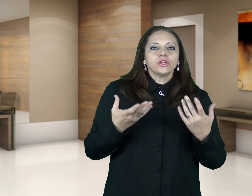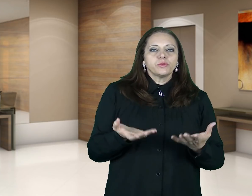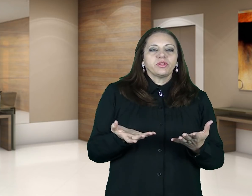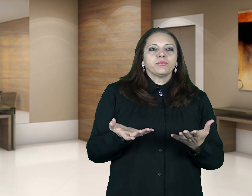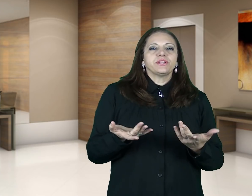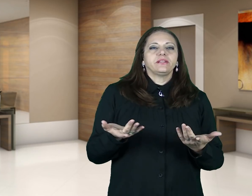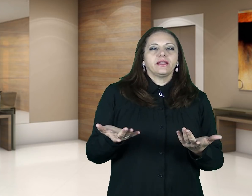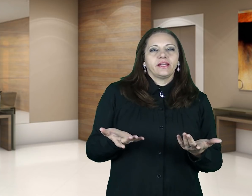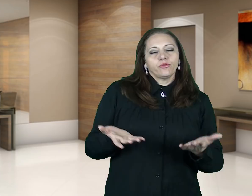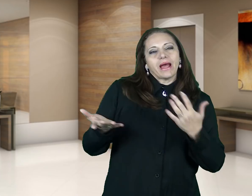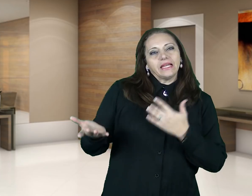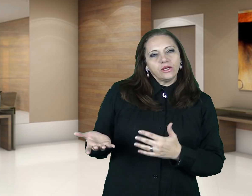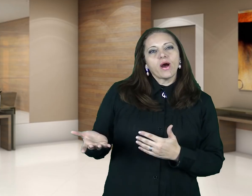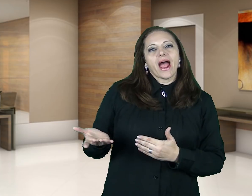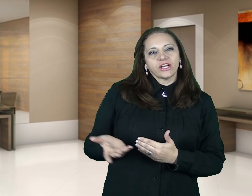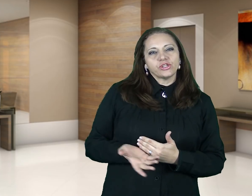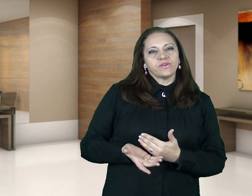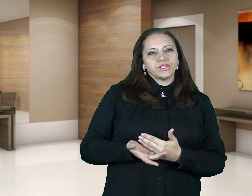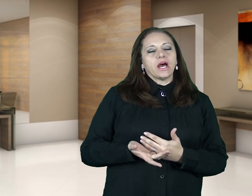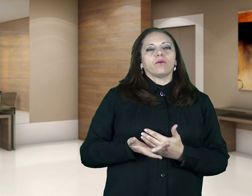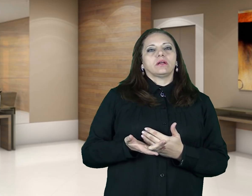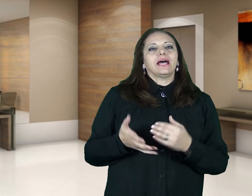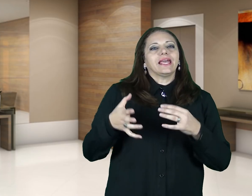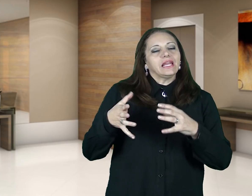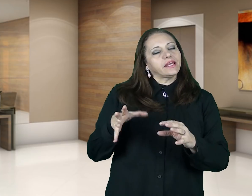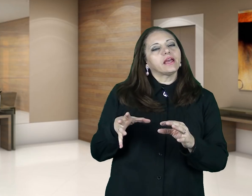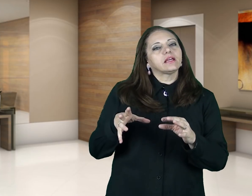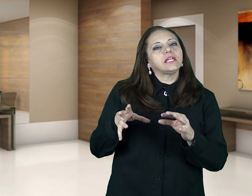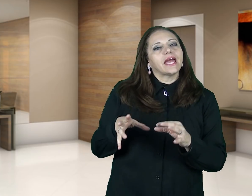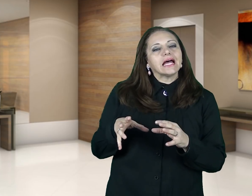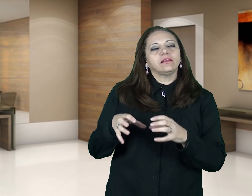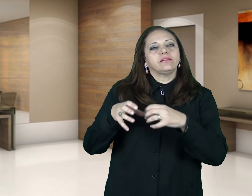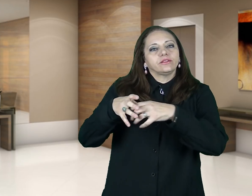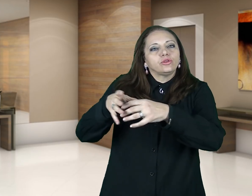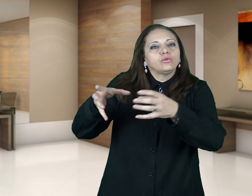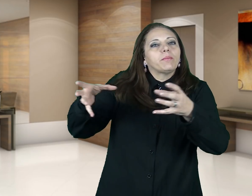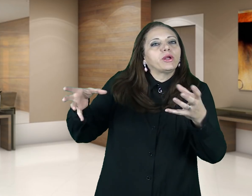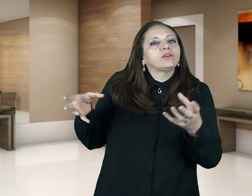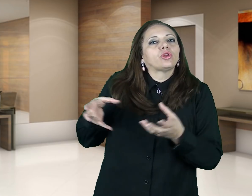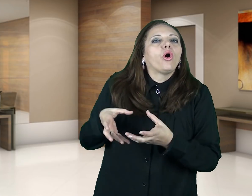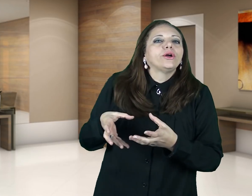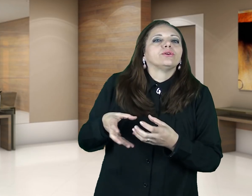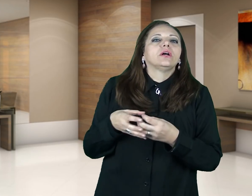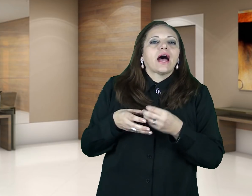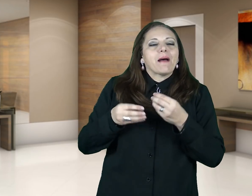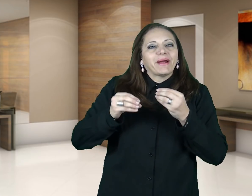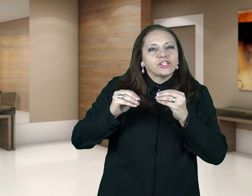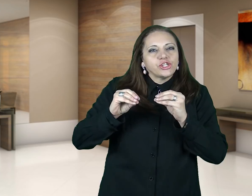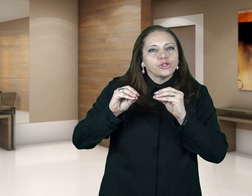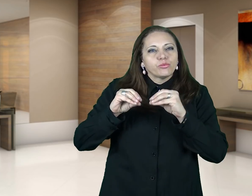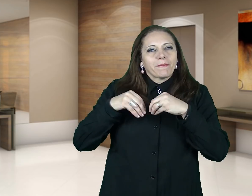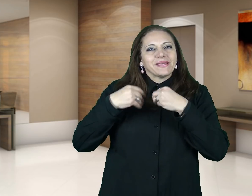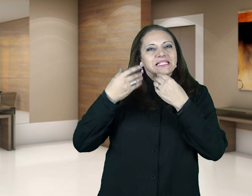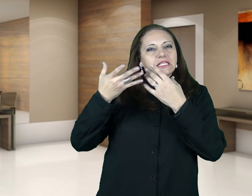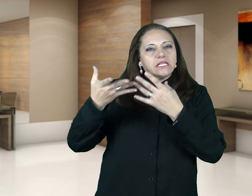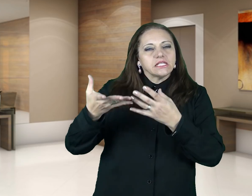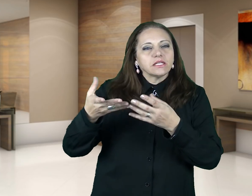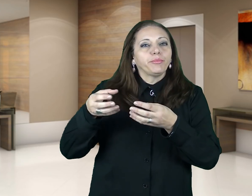nós podemos entender uma língua artificial? Aquela que é criada dentro de um laboratório, a partir de uma pesquisa por